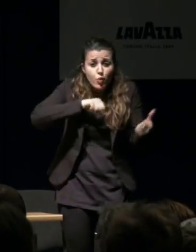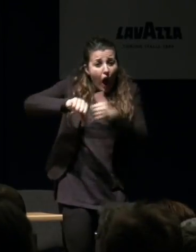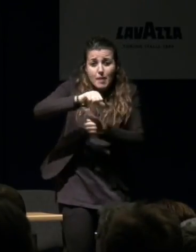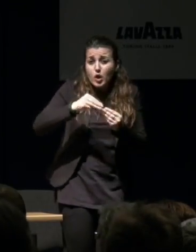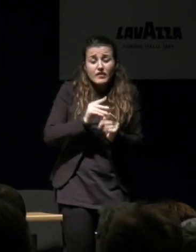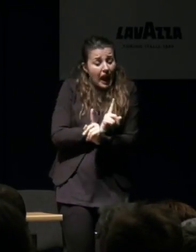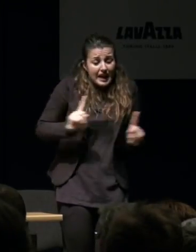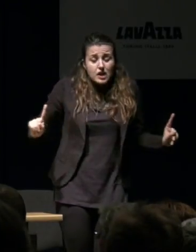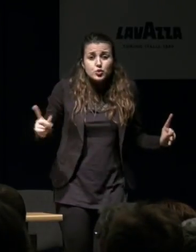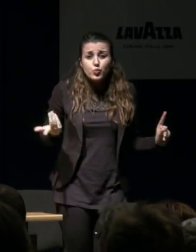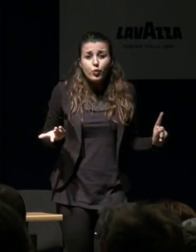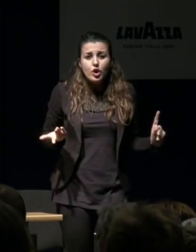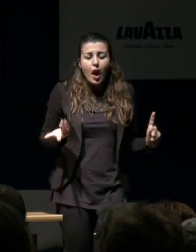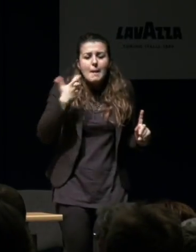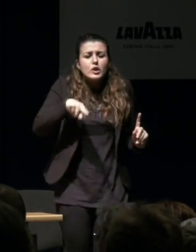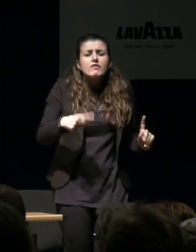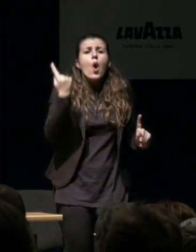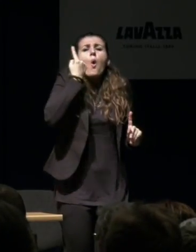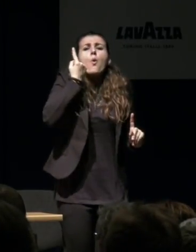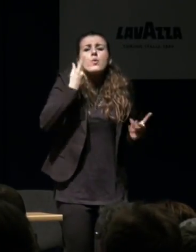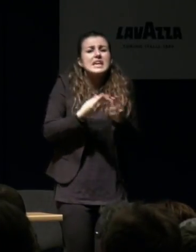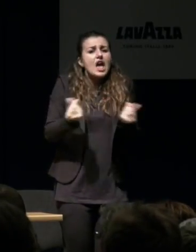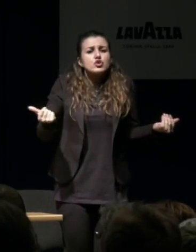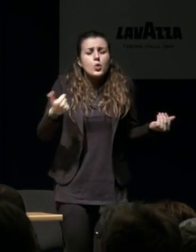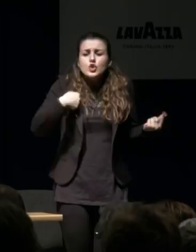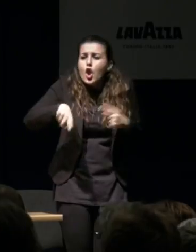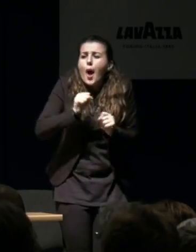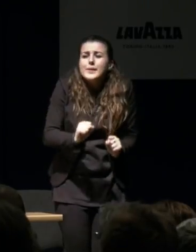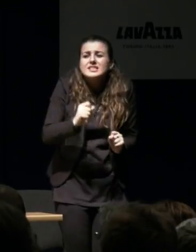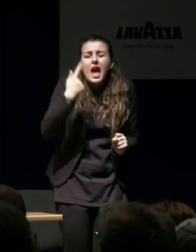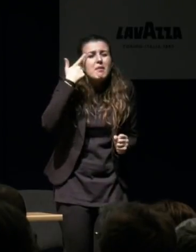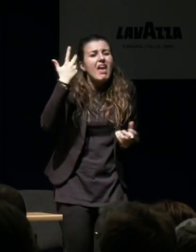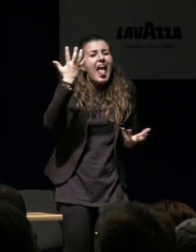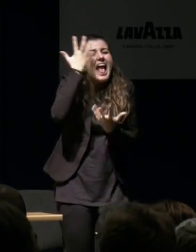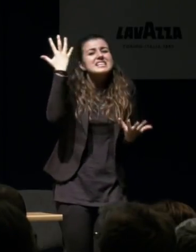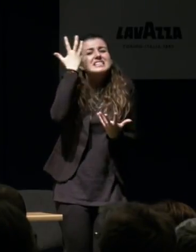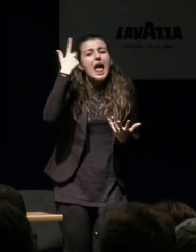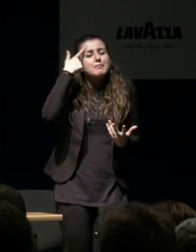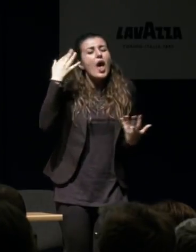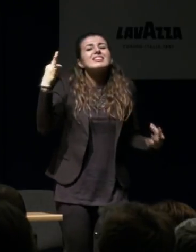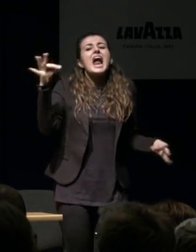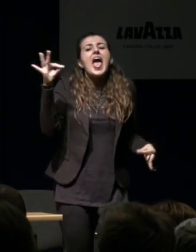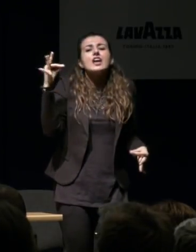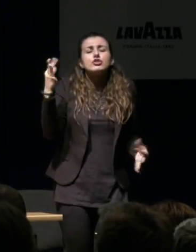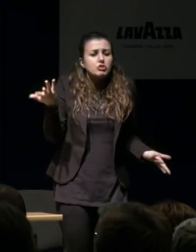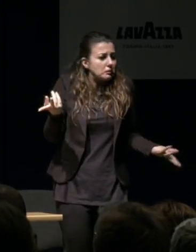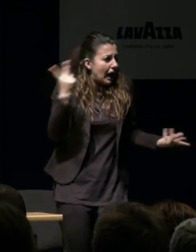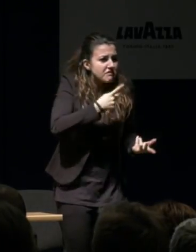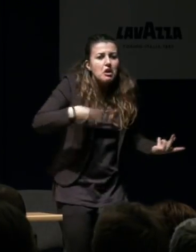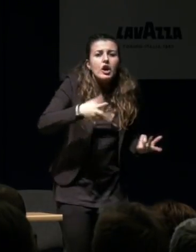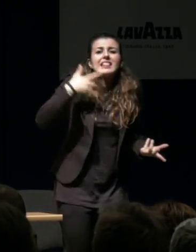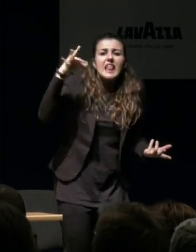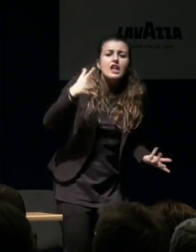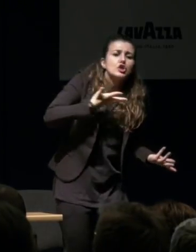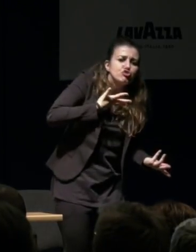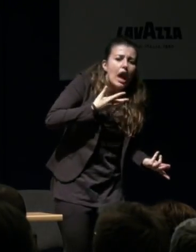posto nella cosa che possiamo fare è che possiamo fare è provare a raccogliere l'esempio non del talento perché il talento come dire uno c'era o non cela